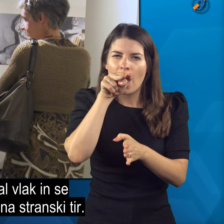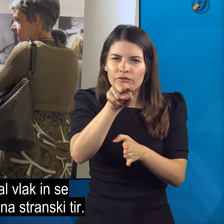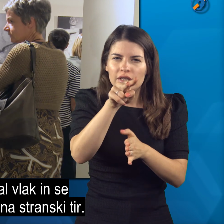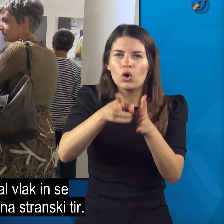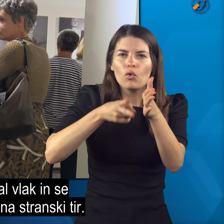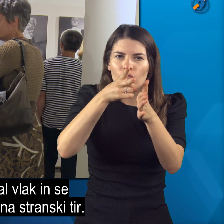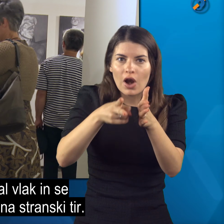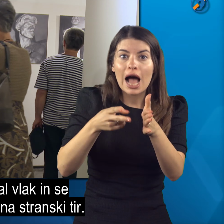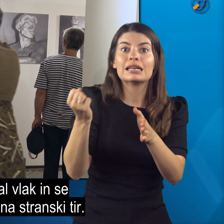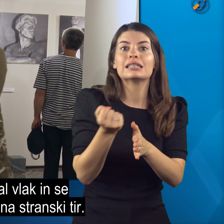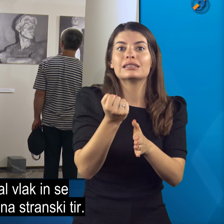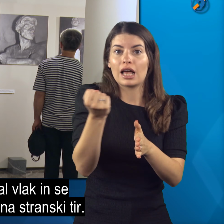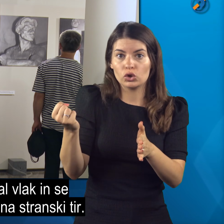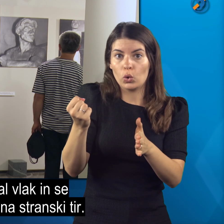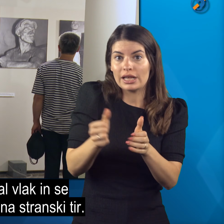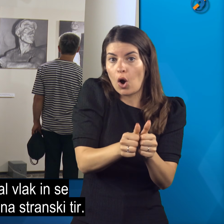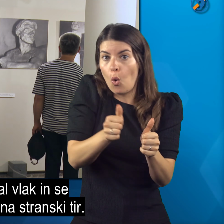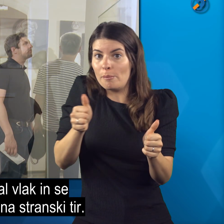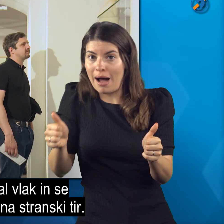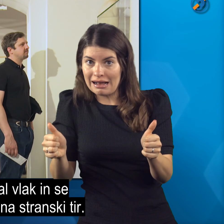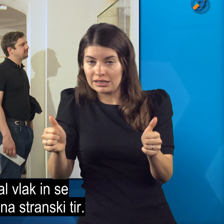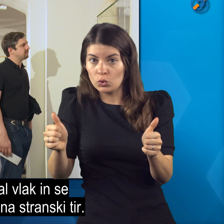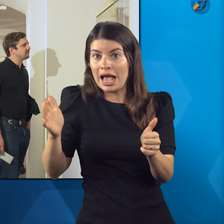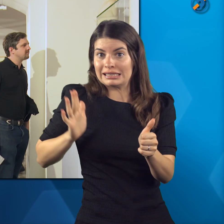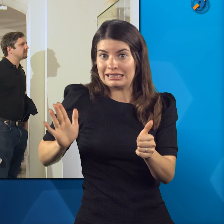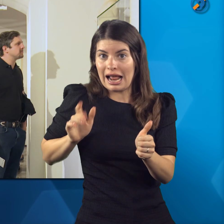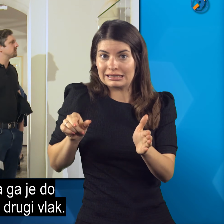je zagledal vlak in se mu umaknil na stranski tir.